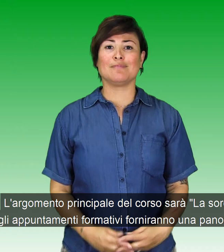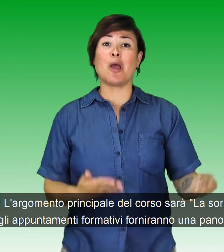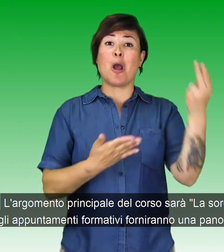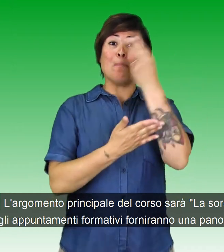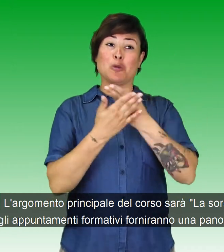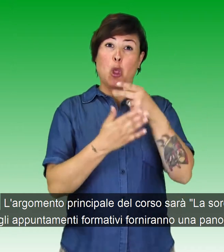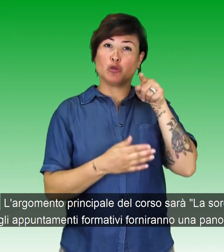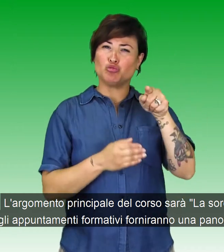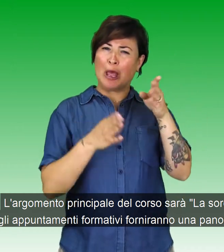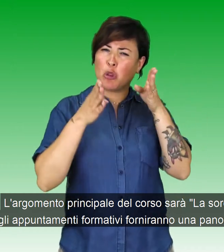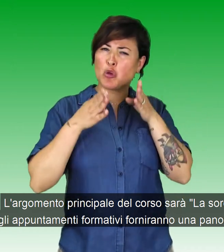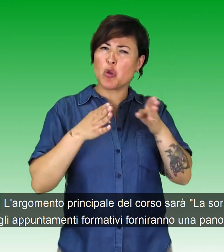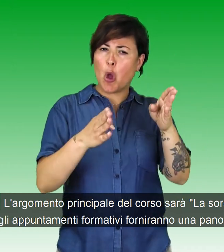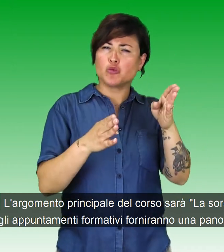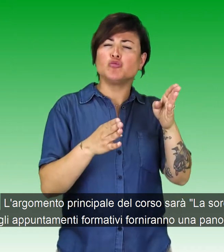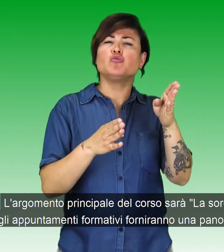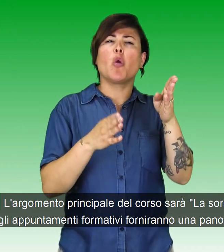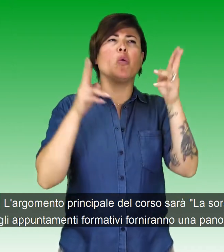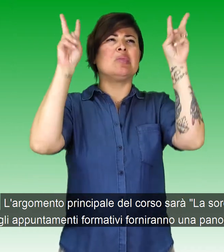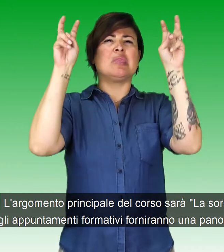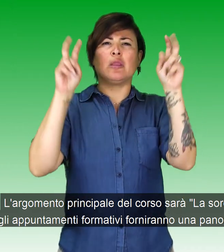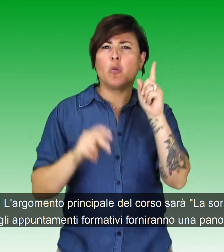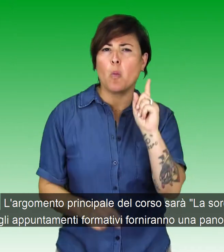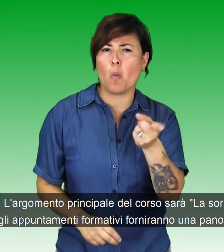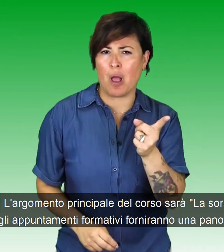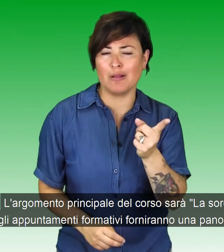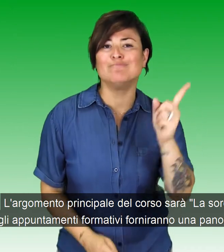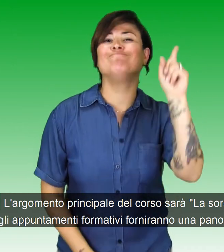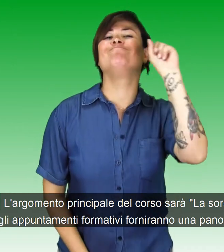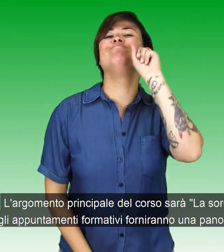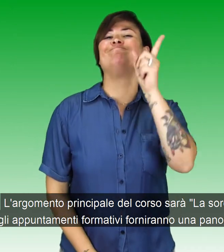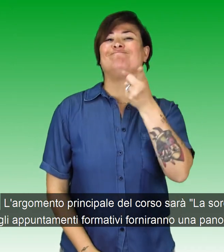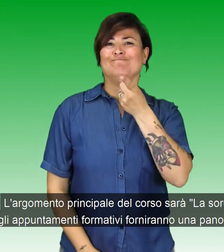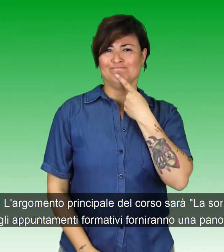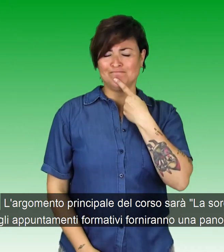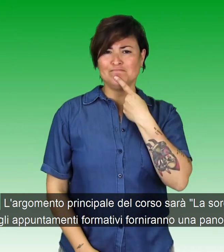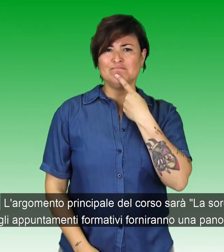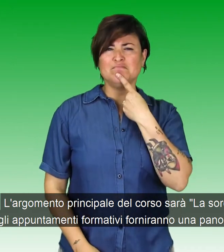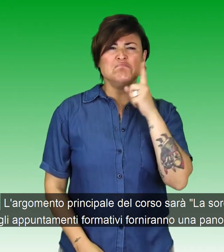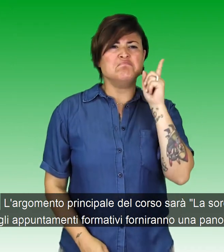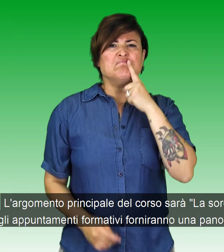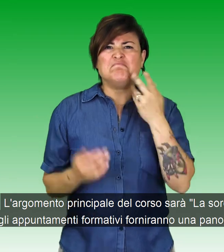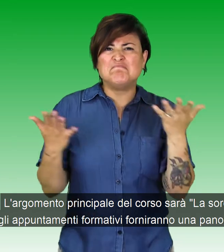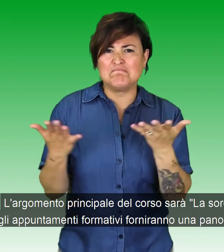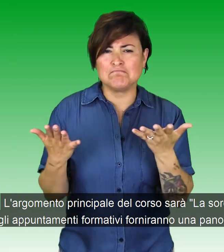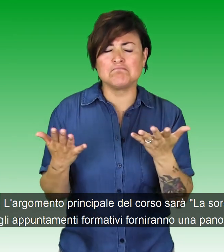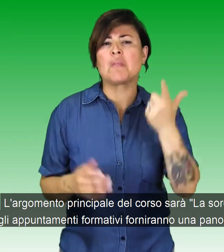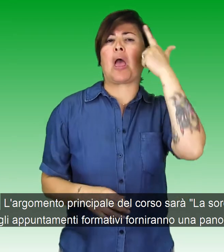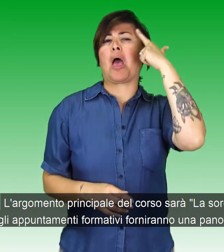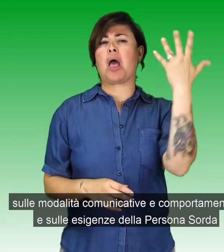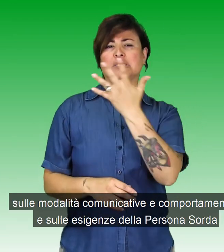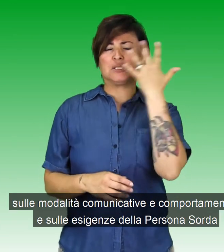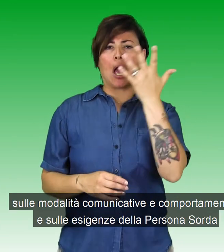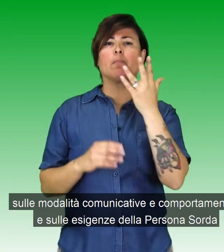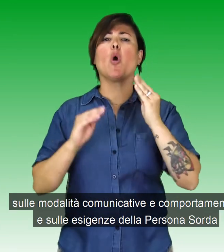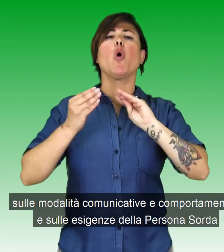L'argomento principale del corso sarà la sordità. Gli appuntamenti formativi forniranno una panoramica sulle modalità